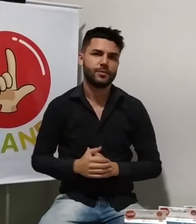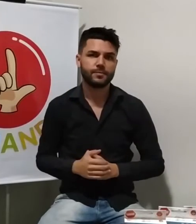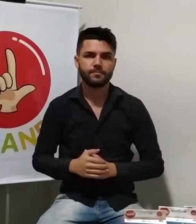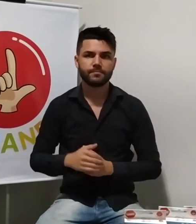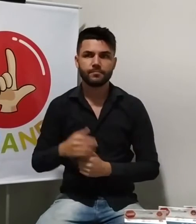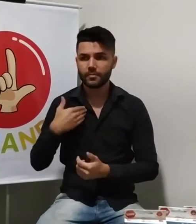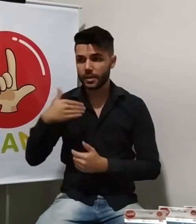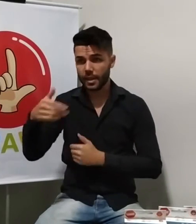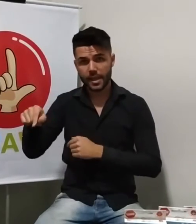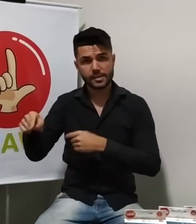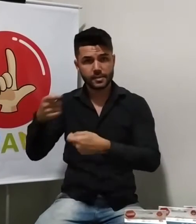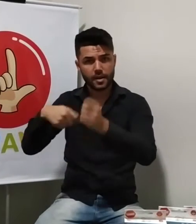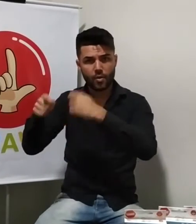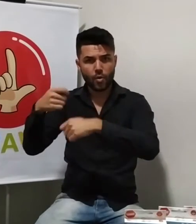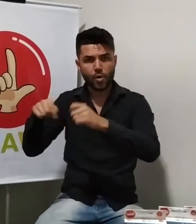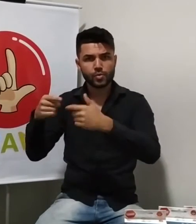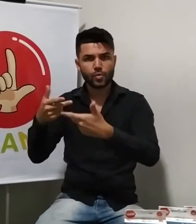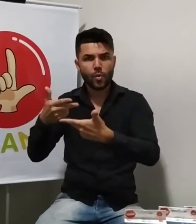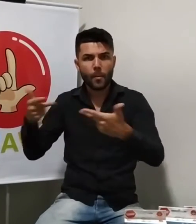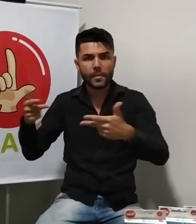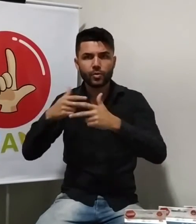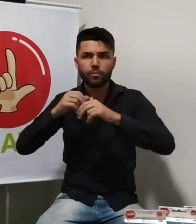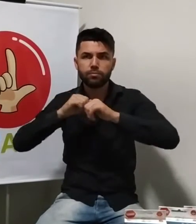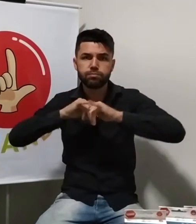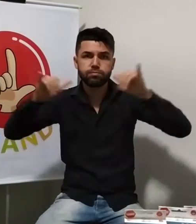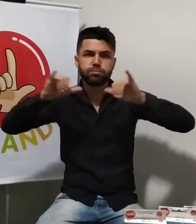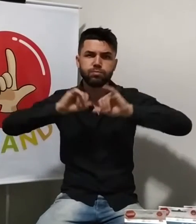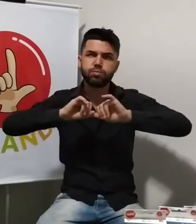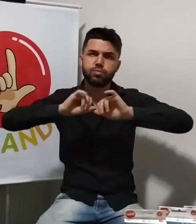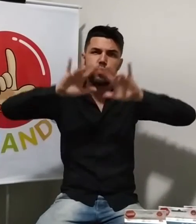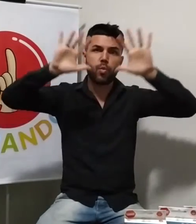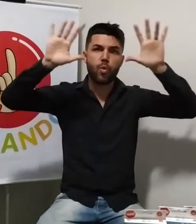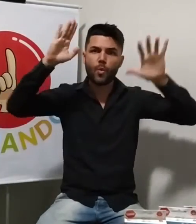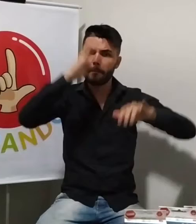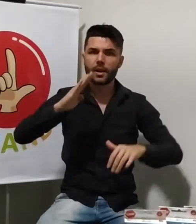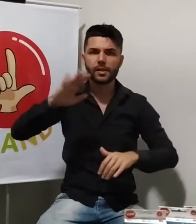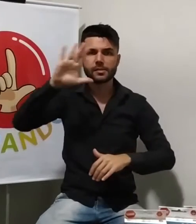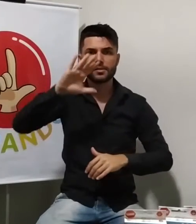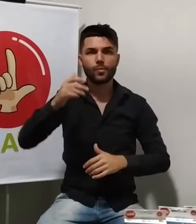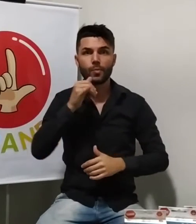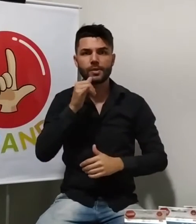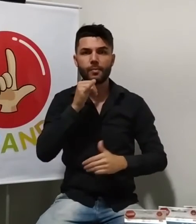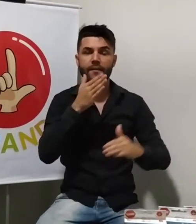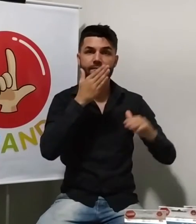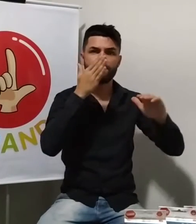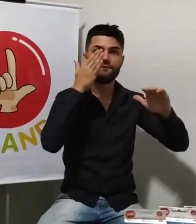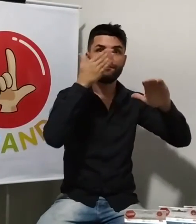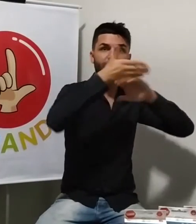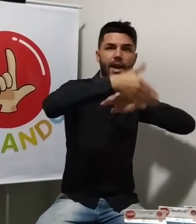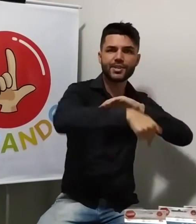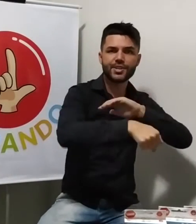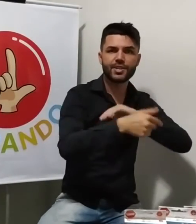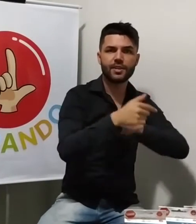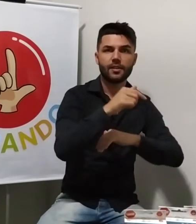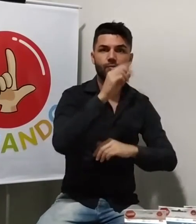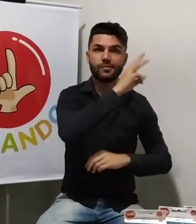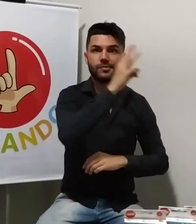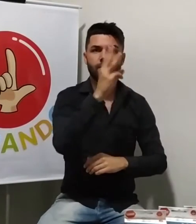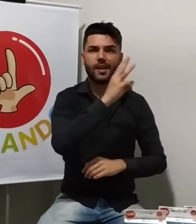uma quadrilha de hackers e viram que tinha um monte de e-mail entre eu e os caras, né? E um dia chega lá um mandato, lá um negócio na minha